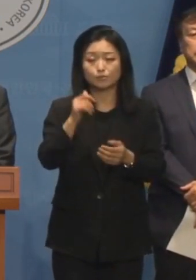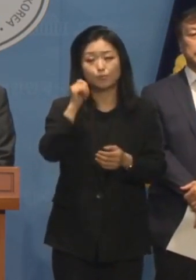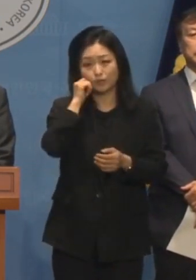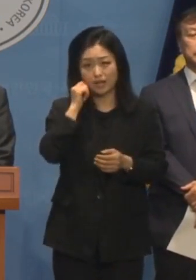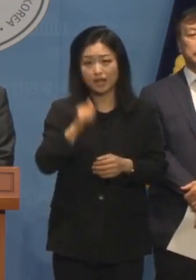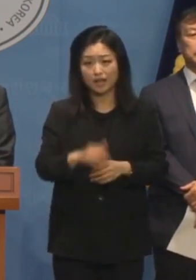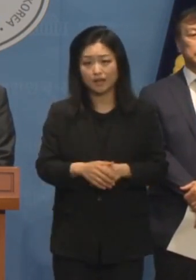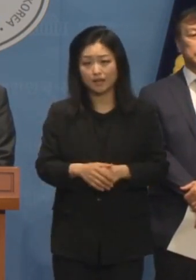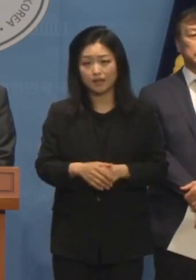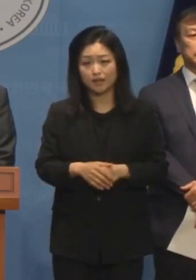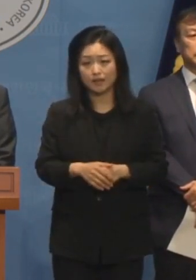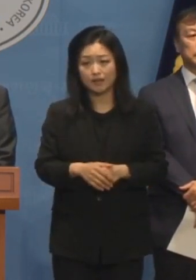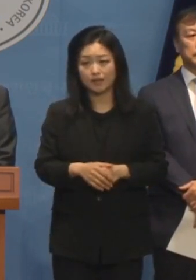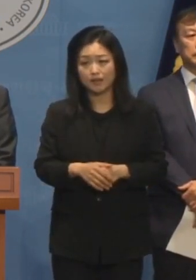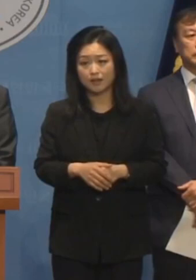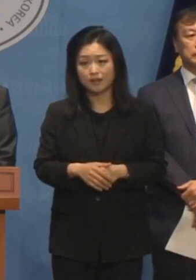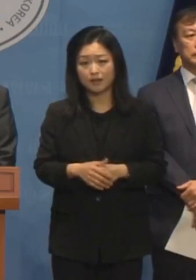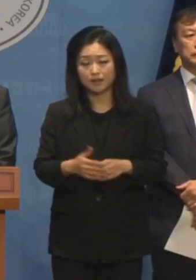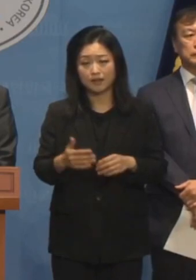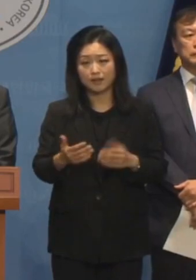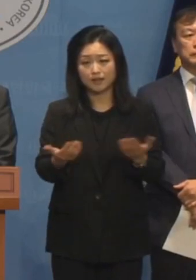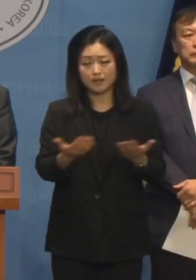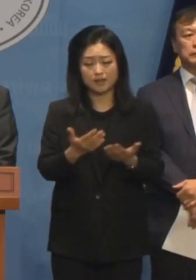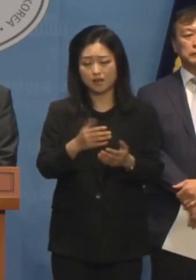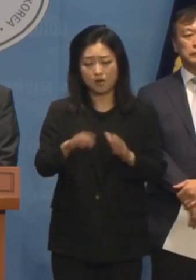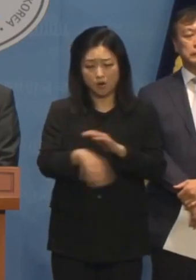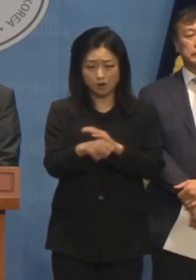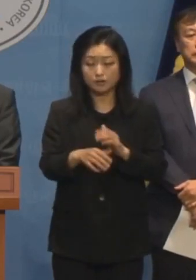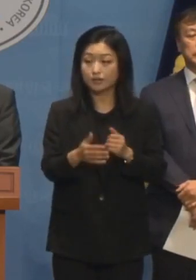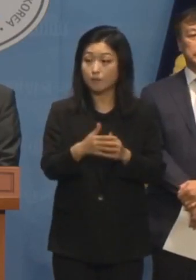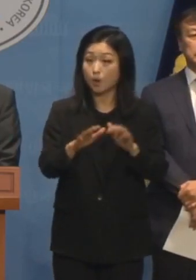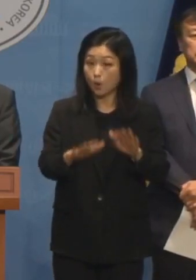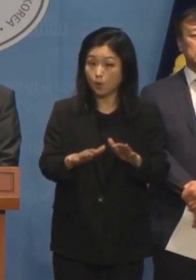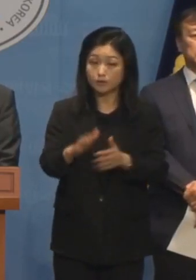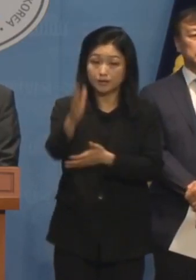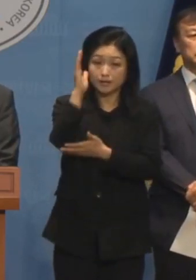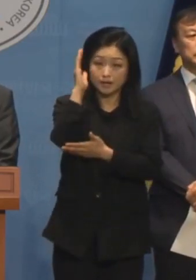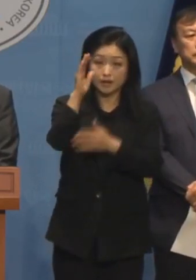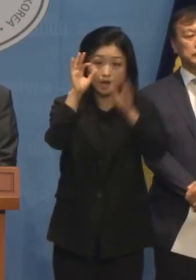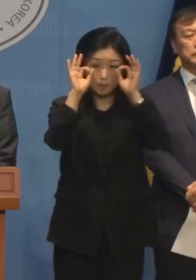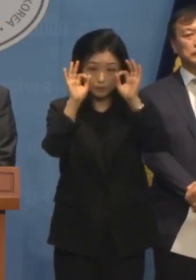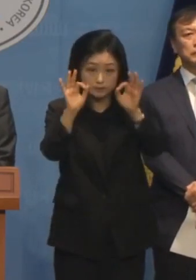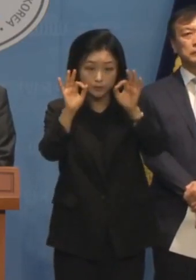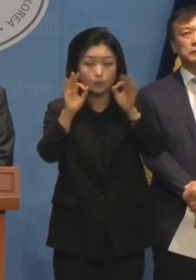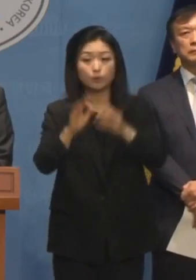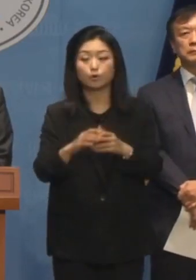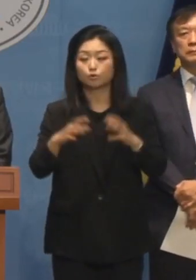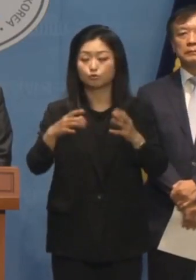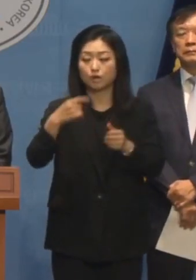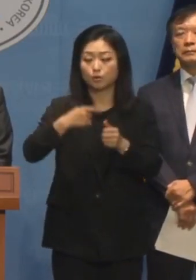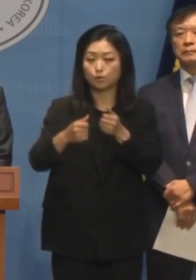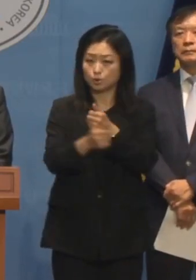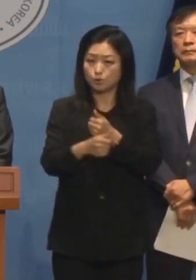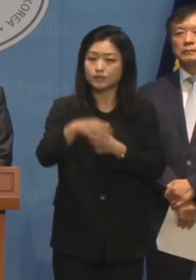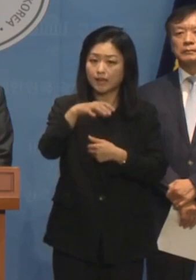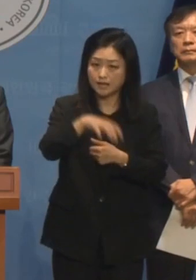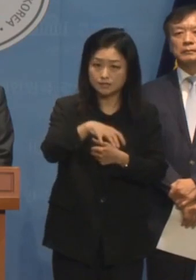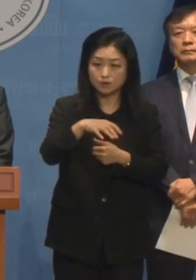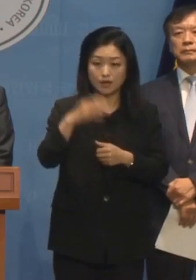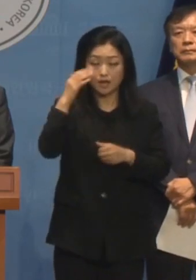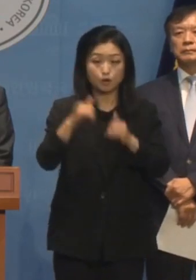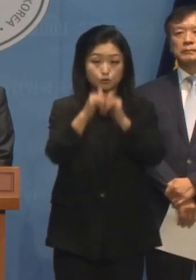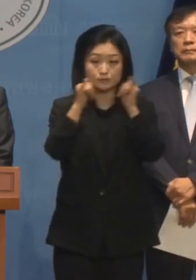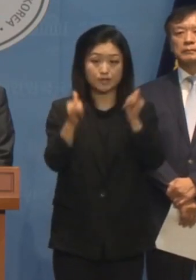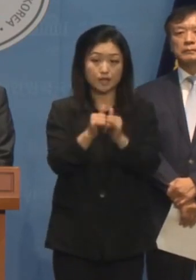자문기구만도 못한 그런 기능을 하고 있습니다. 오늘 저희가 한 이 기자회견을 계기로 국가교육위원회가 우리